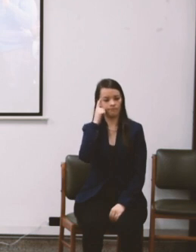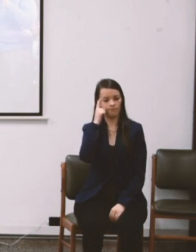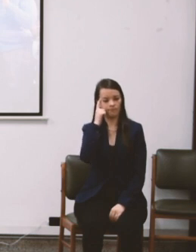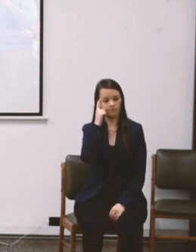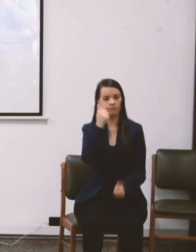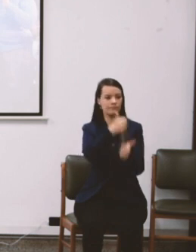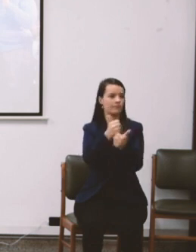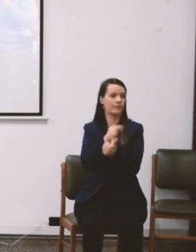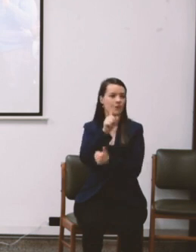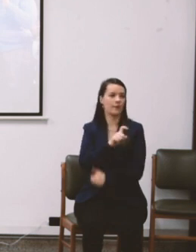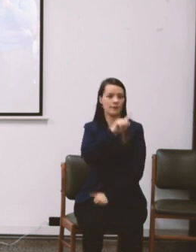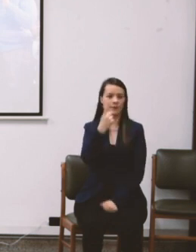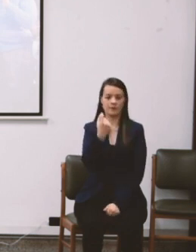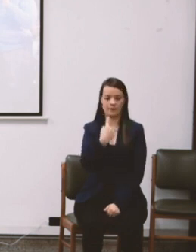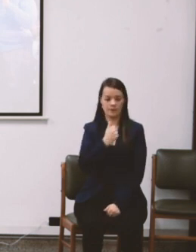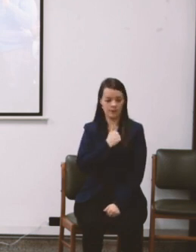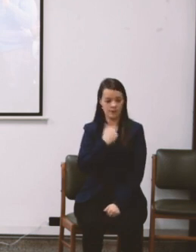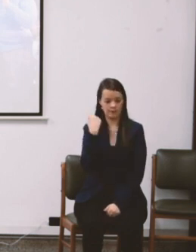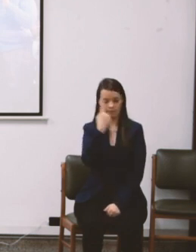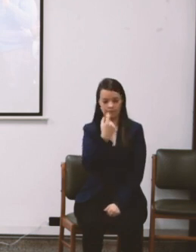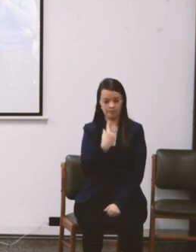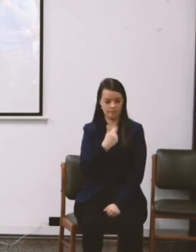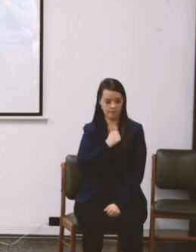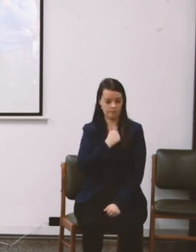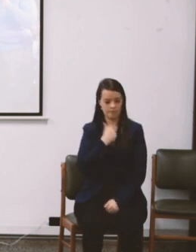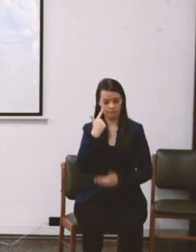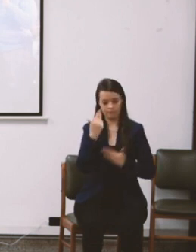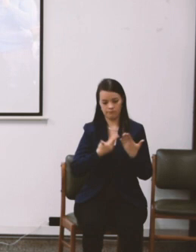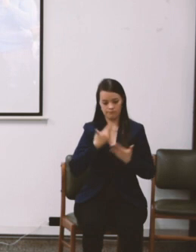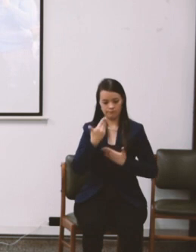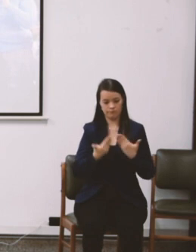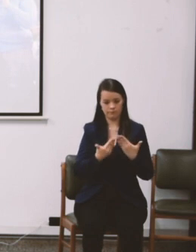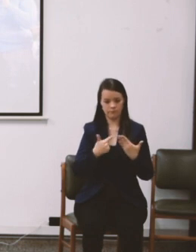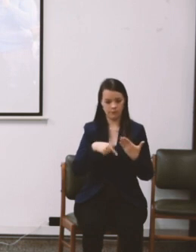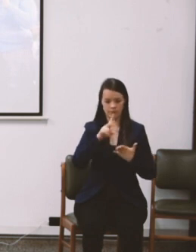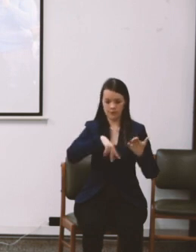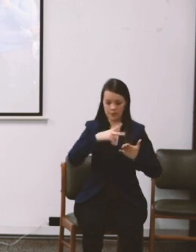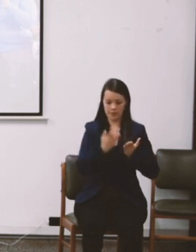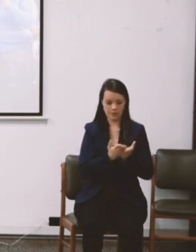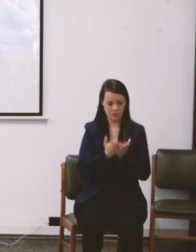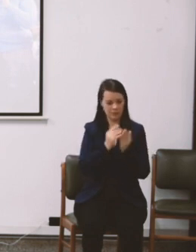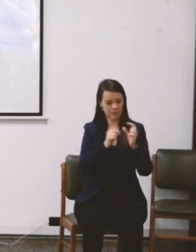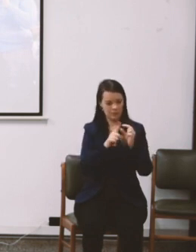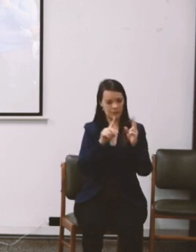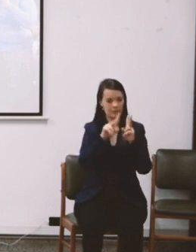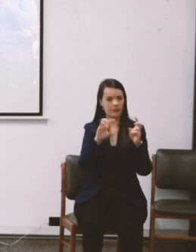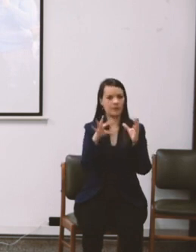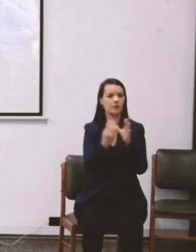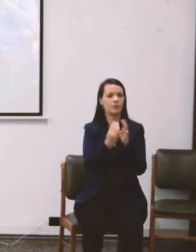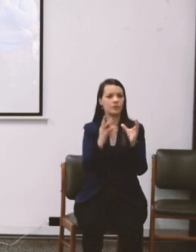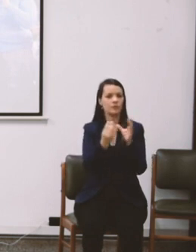alguna manera todos. Y sí, estudiar, saber qué es eso lo que nos está diciendo frente a los temas de